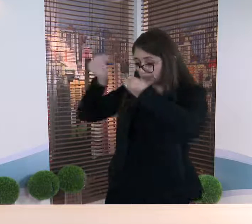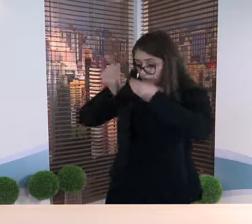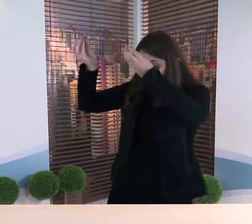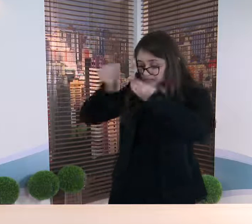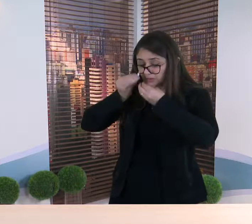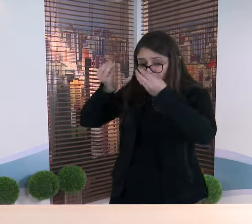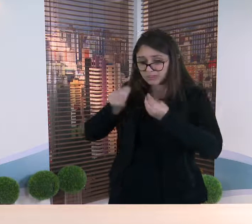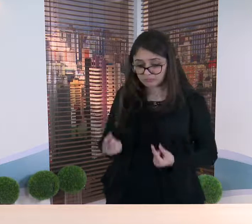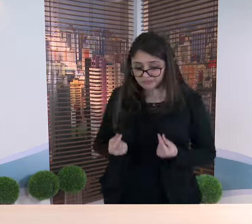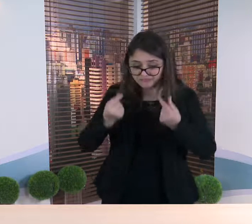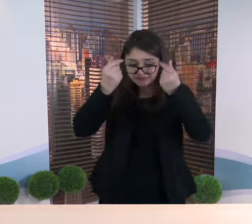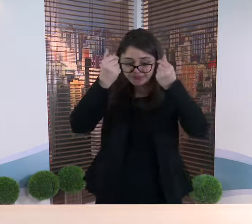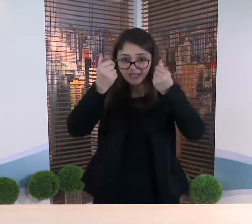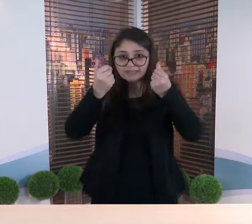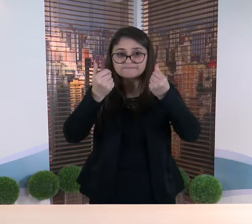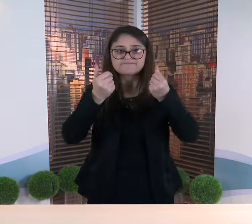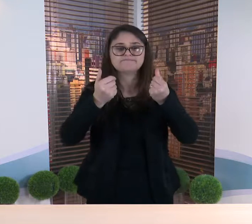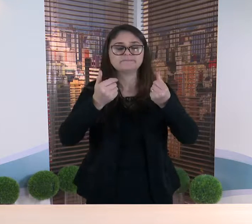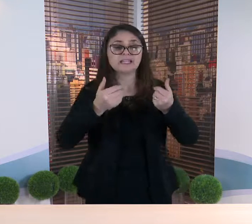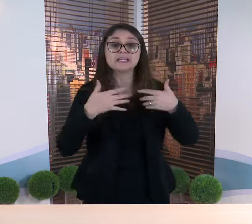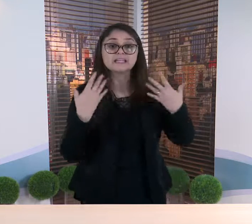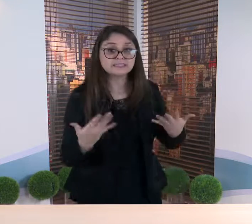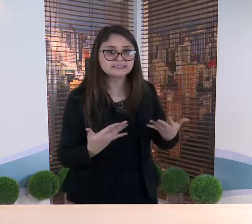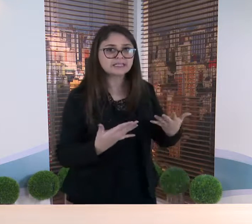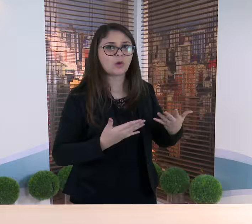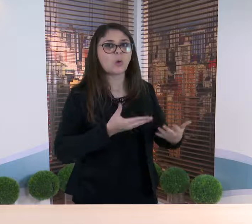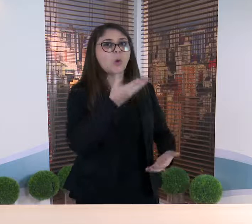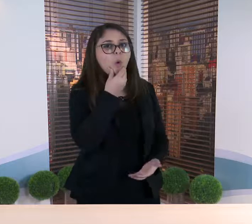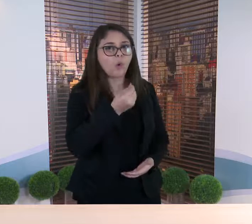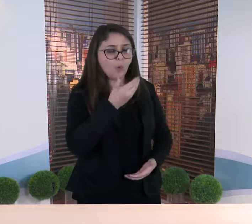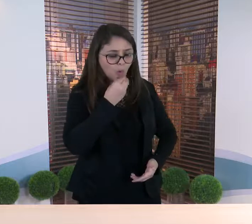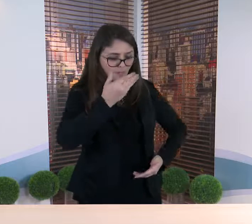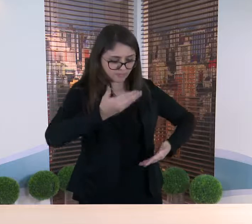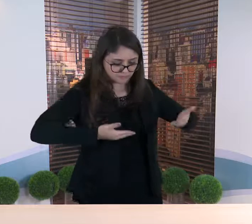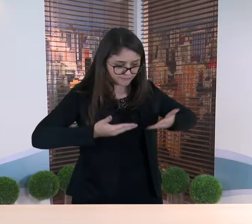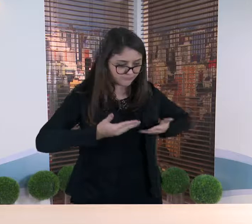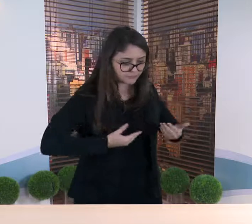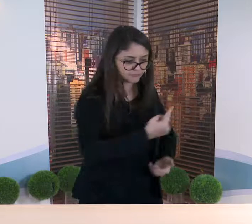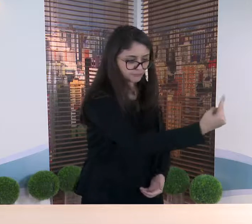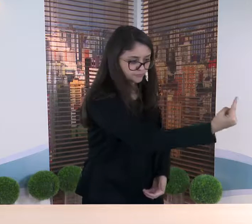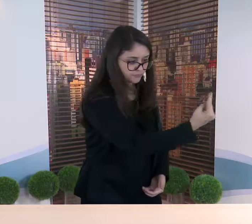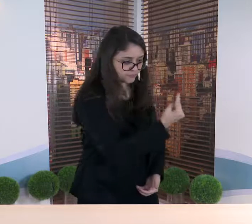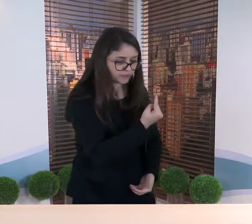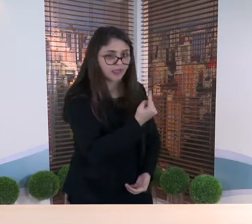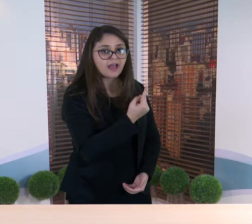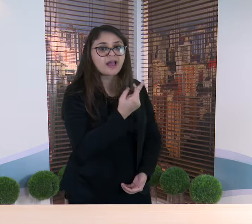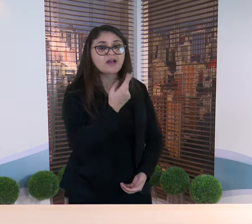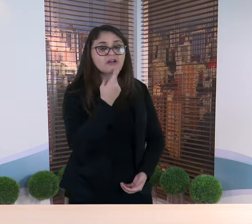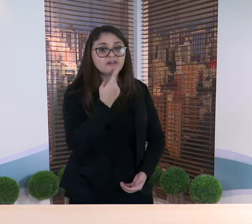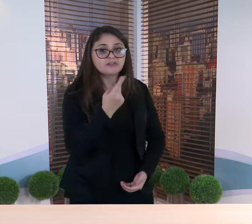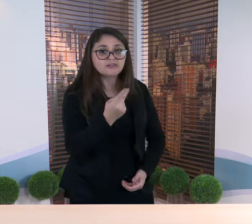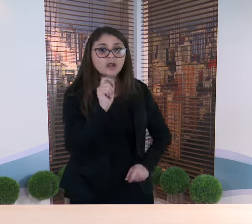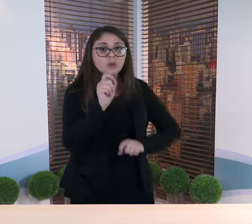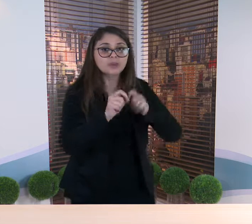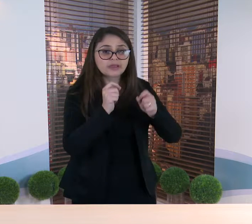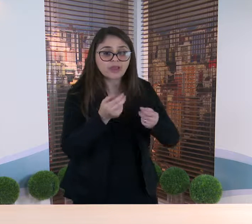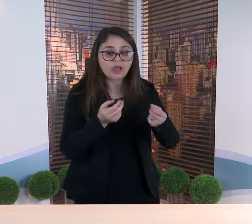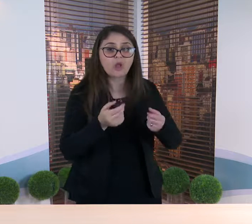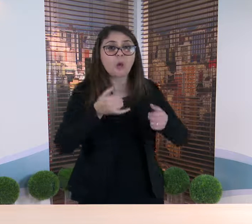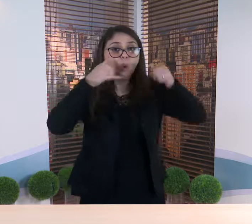dado. O empregado entrega a trágica notícia. Os bois estavam arando e os jumentos